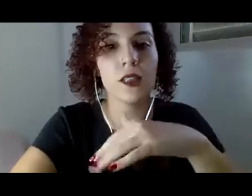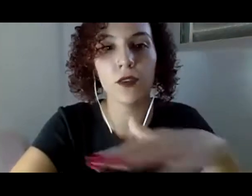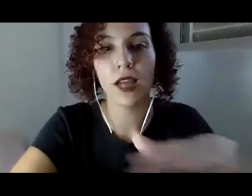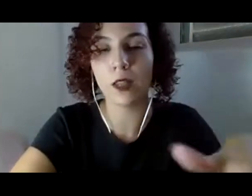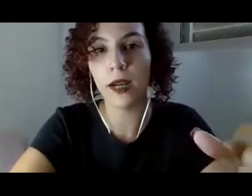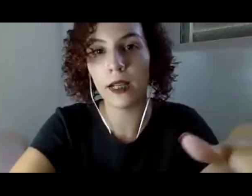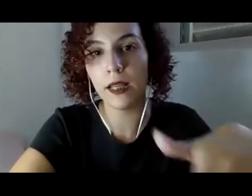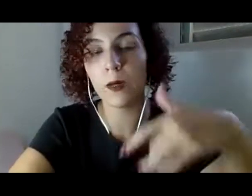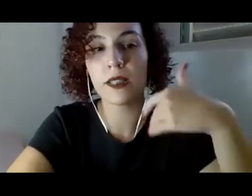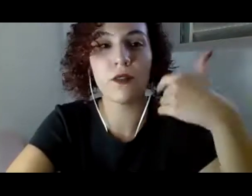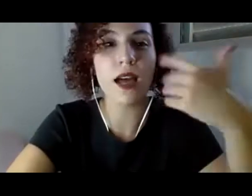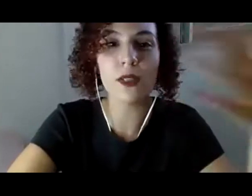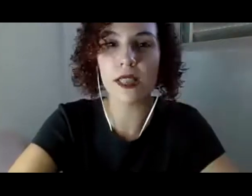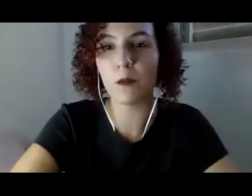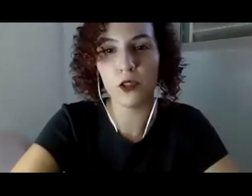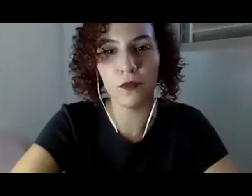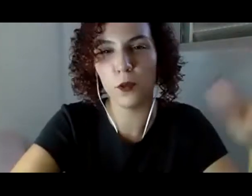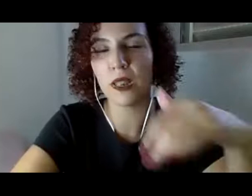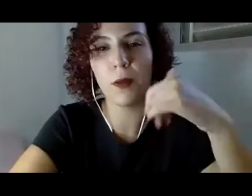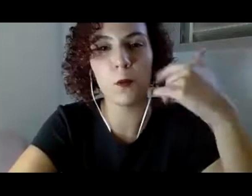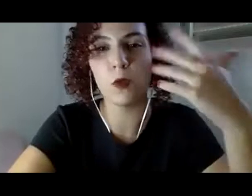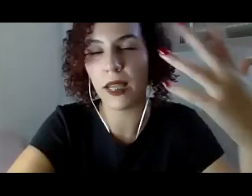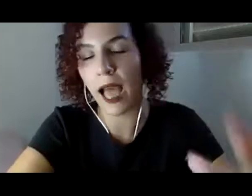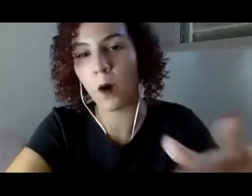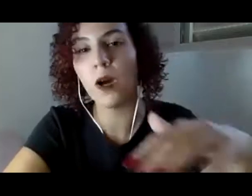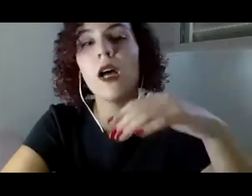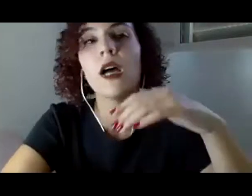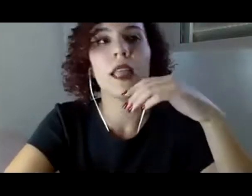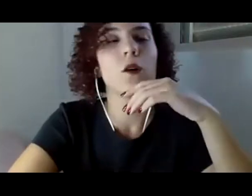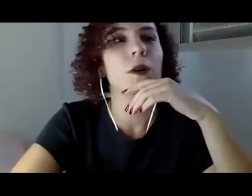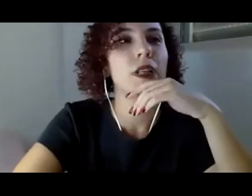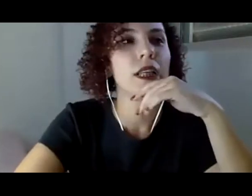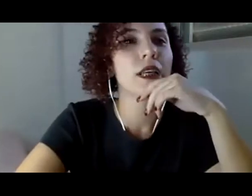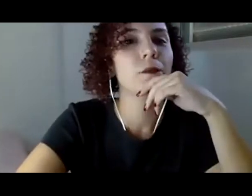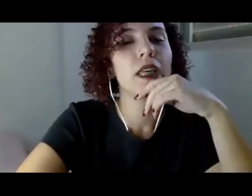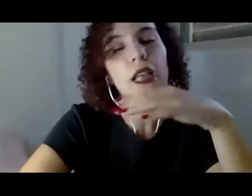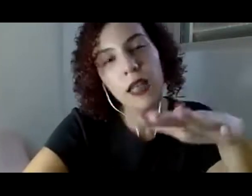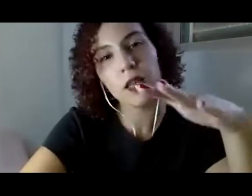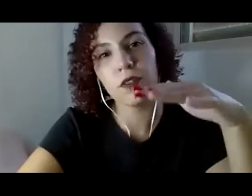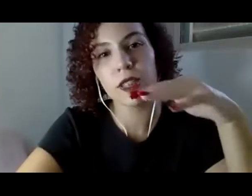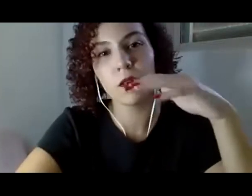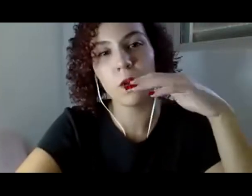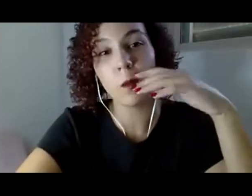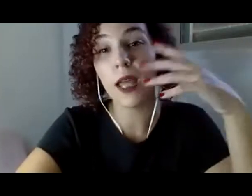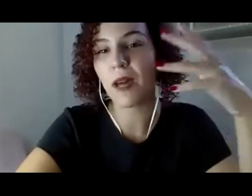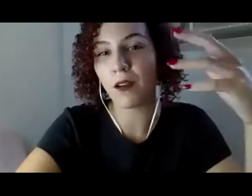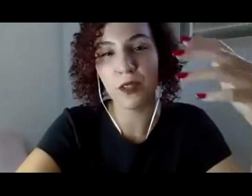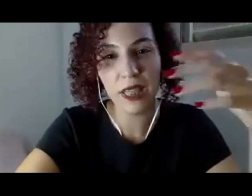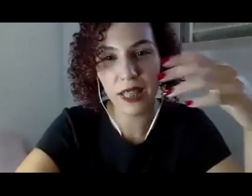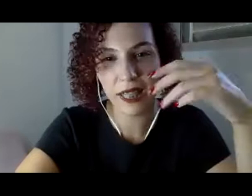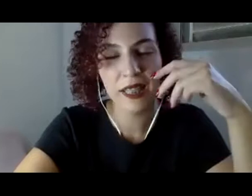assim, classificador em libras, tem vários exemplos de filme também muito legal. Tem uma menina pequenininha fazendo a